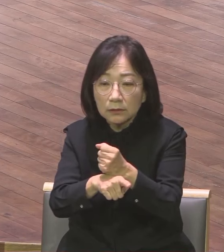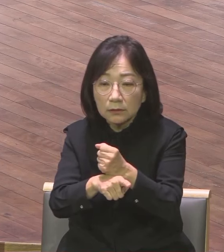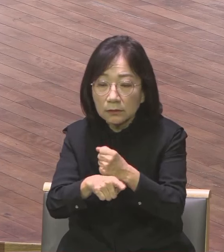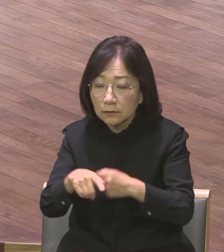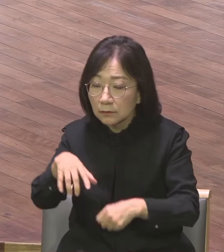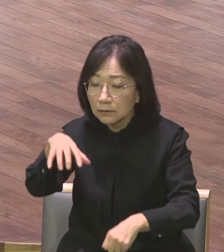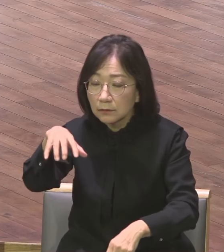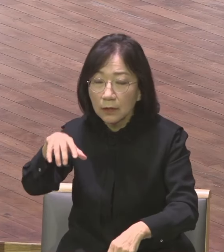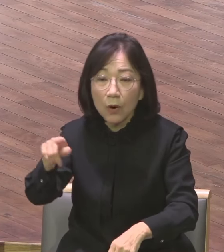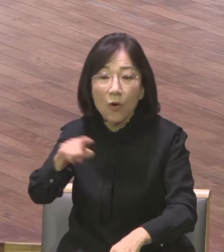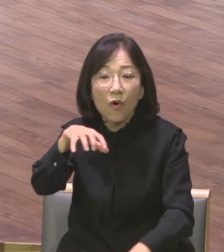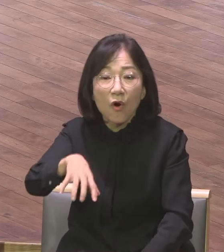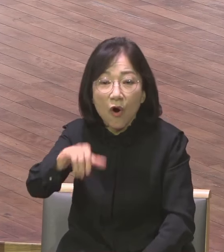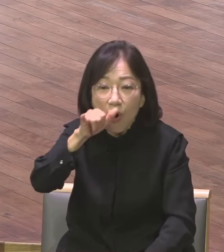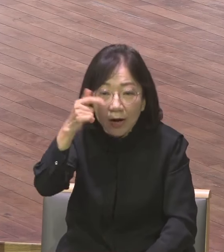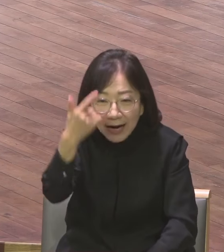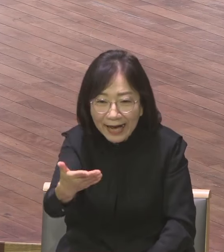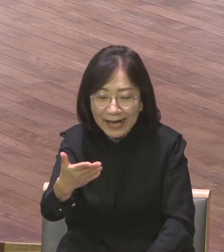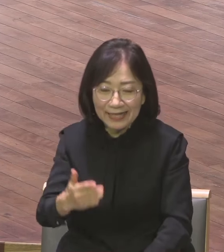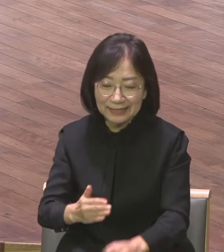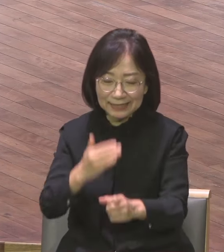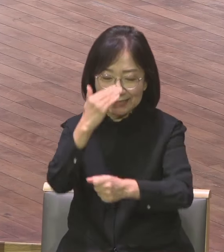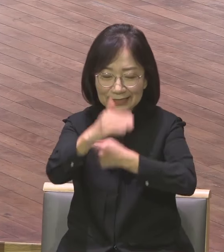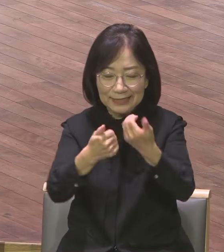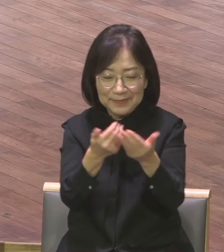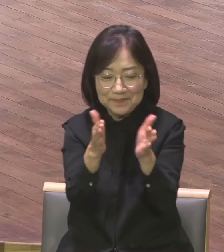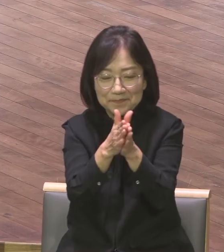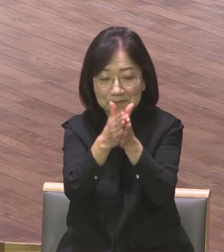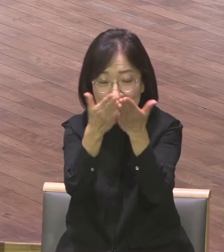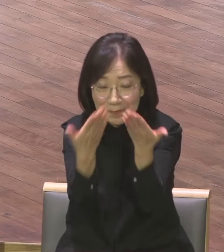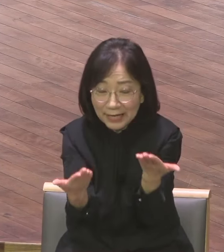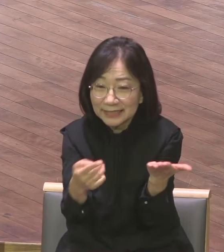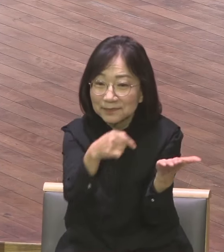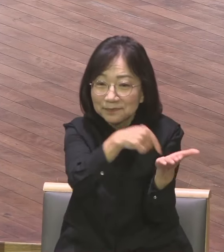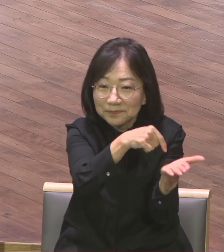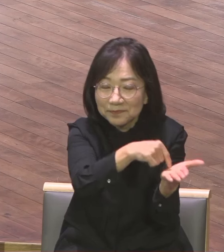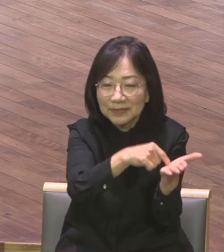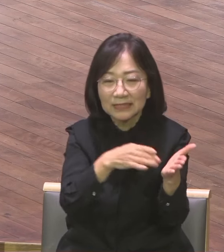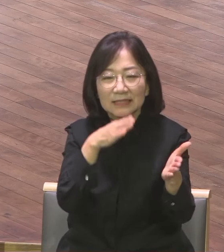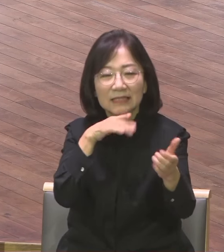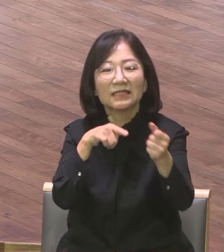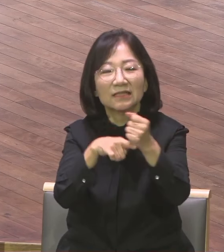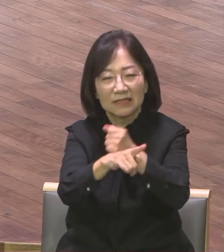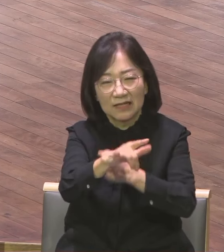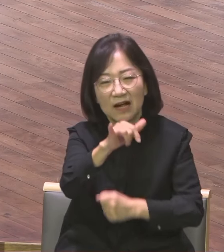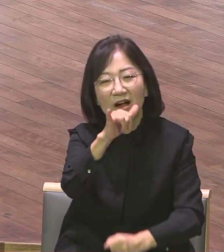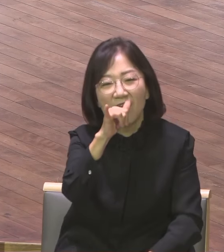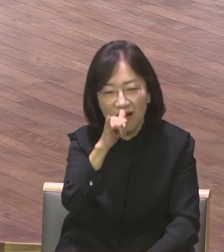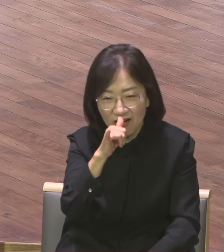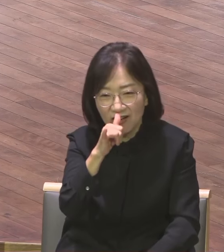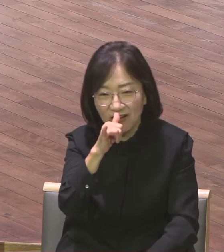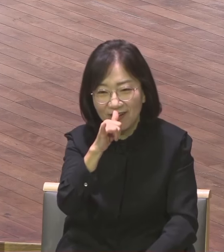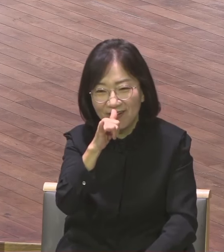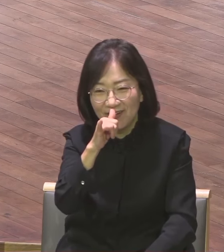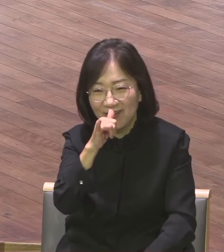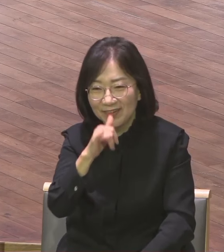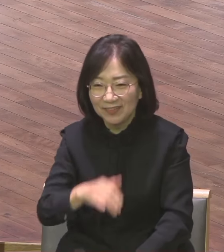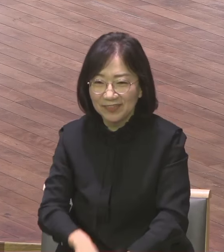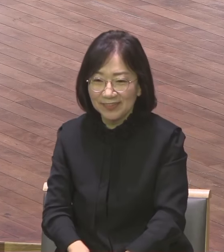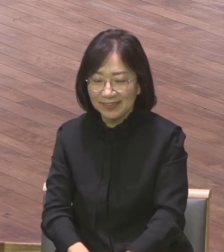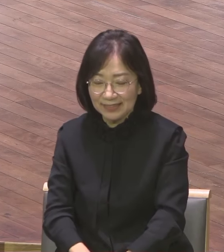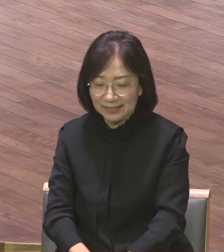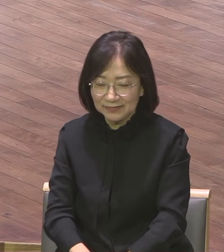정확 무한 하나님의 이 말씀 이렇게 담겨져 있어요.